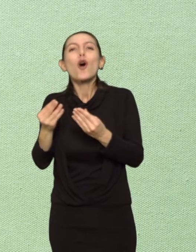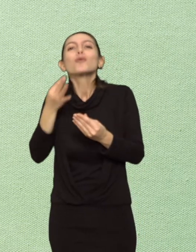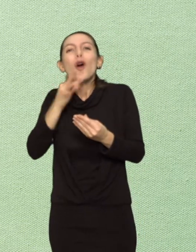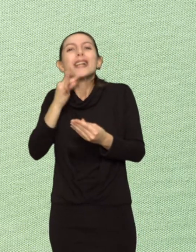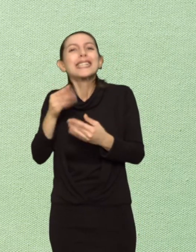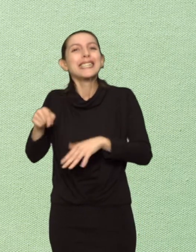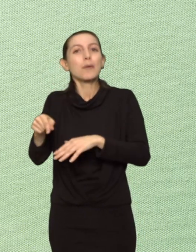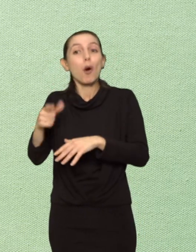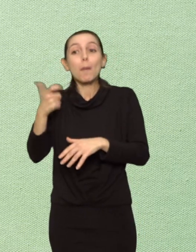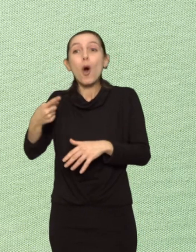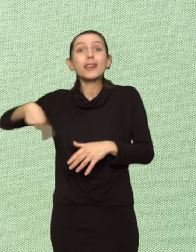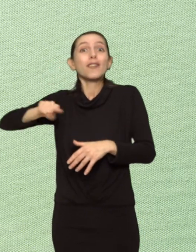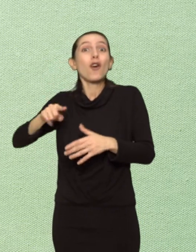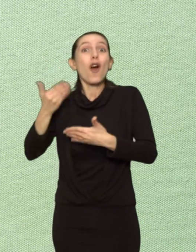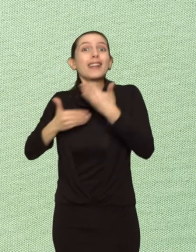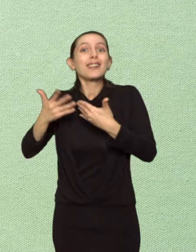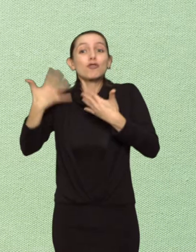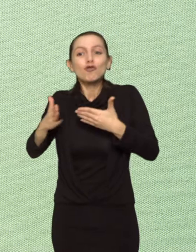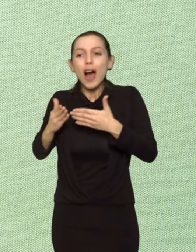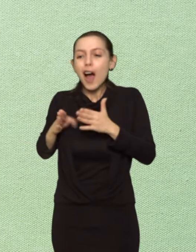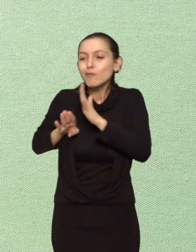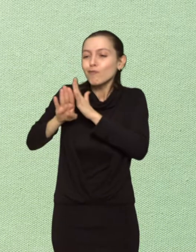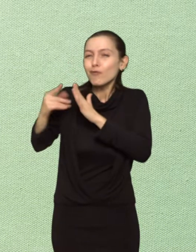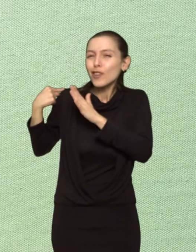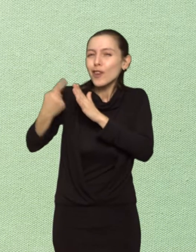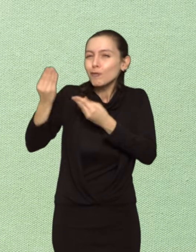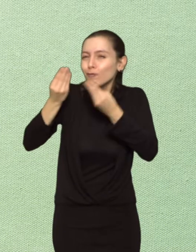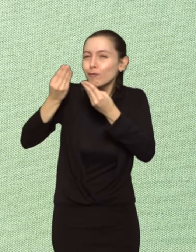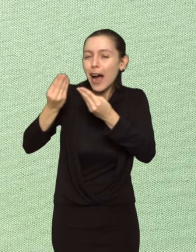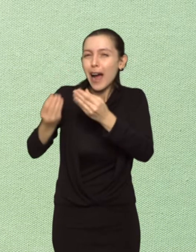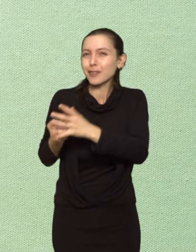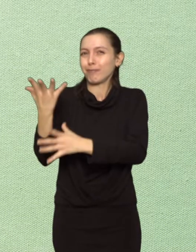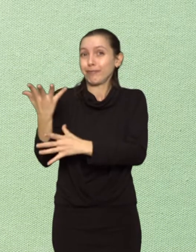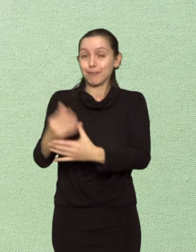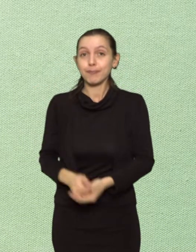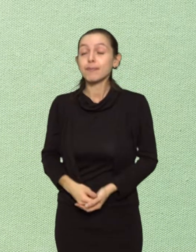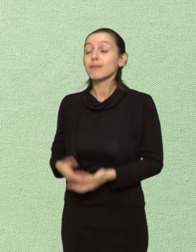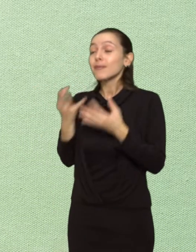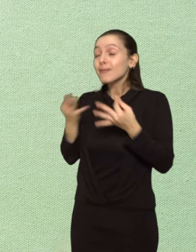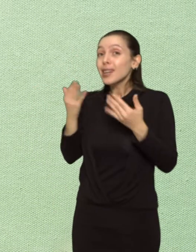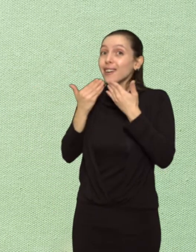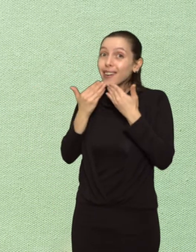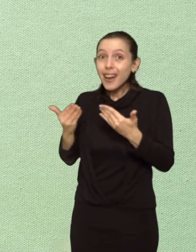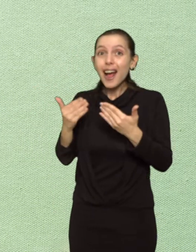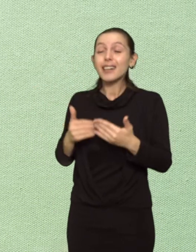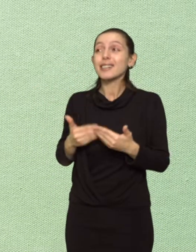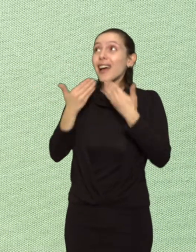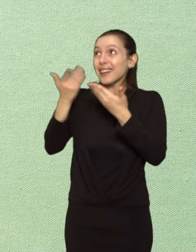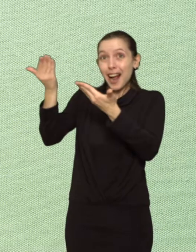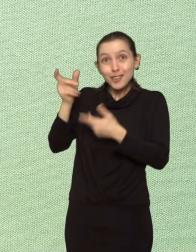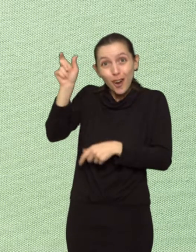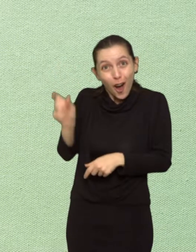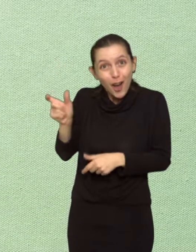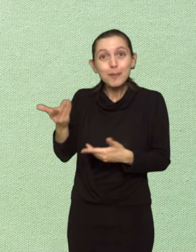state sviluppate dalle stesse persone con disabilità. Bene, grazie. Grazie al nostro